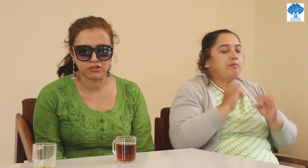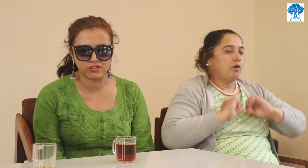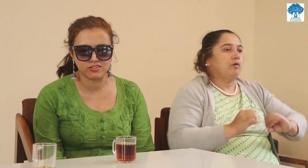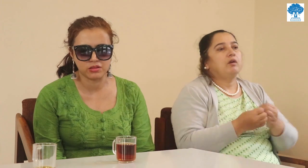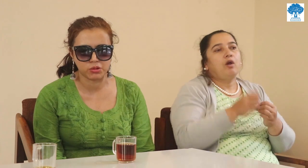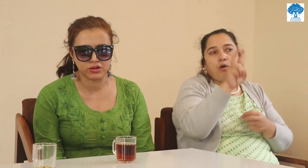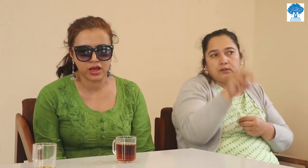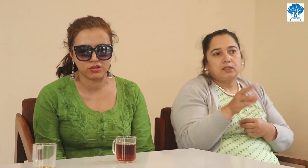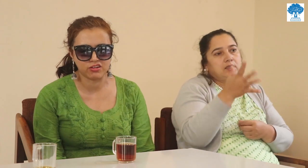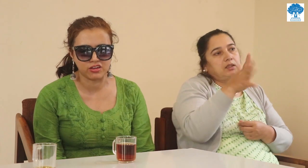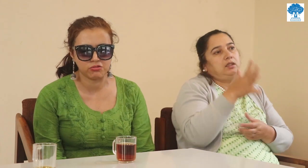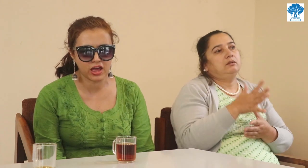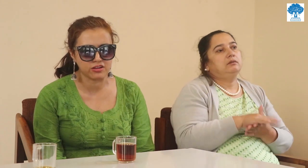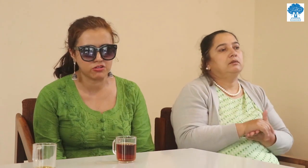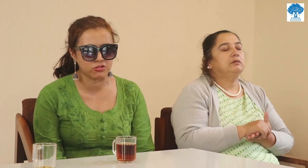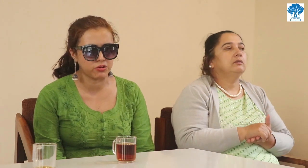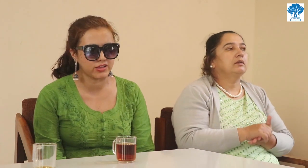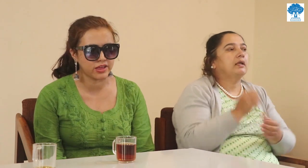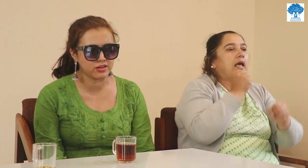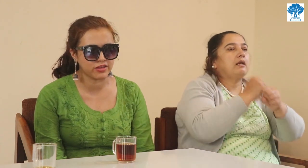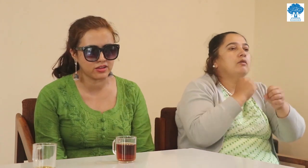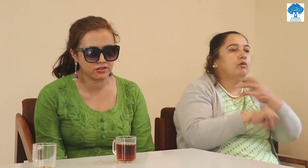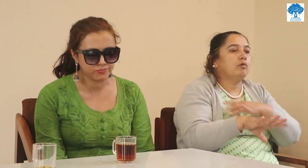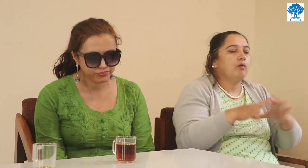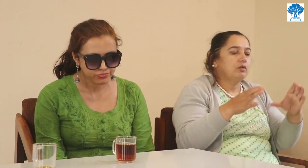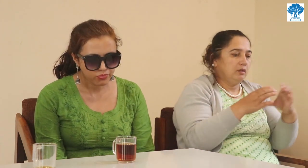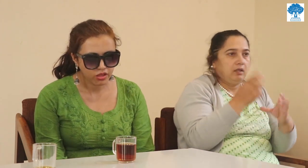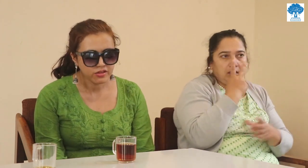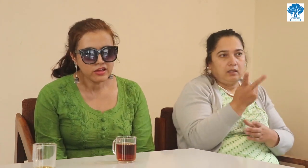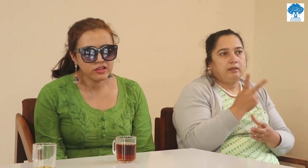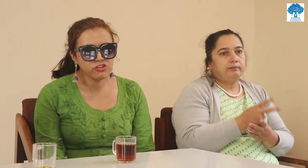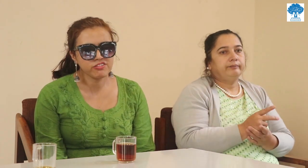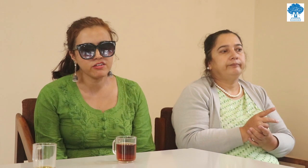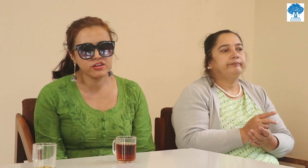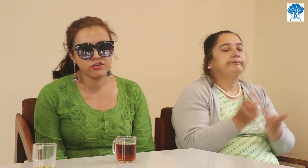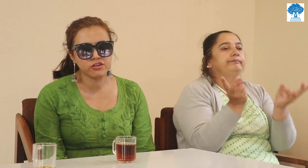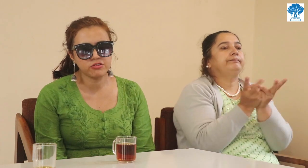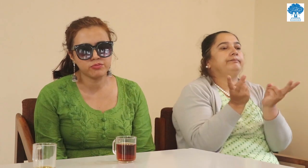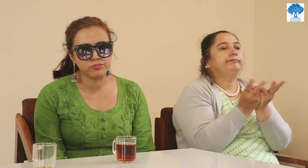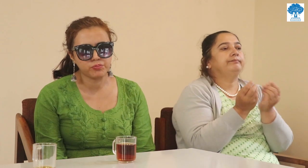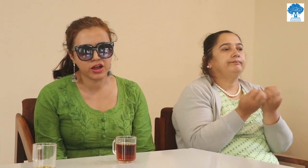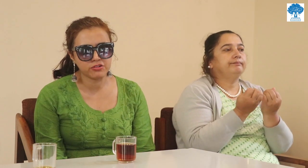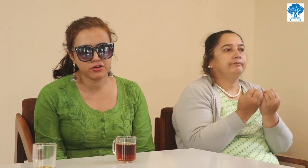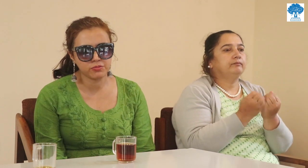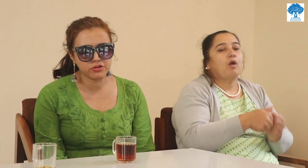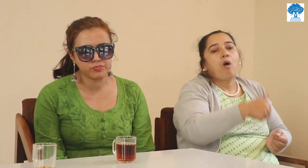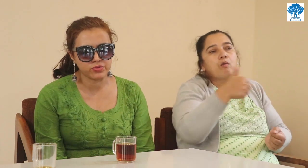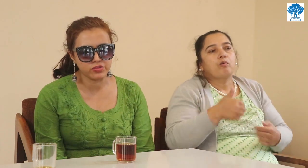गर्ने खालको स्थितिमा पनि हामी छैनौँ कार्यान्वयनको पक्षलाई हेर्दाखेरि त्यस्तै गरेर अर्को